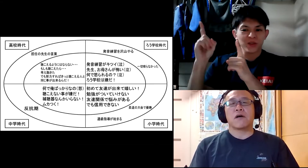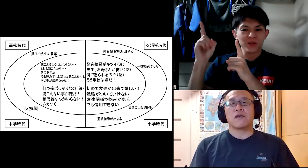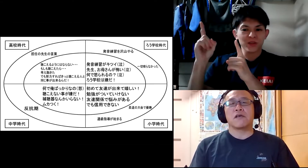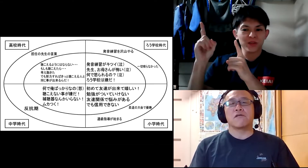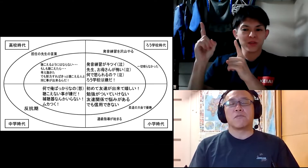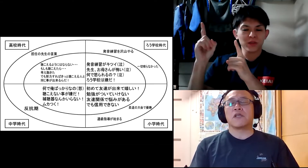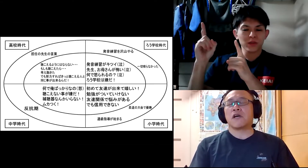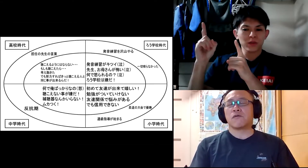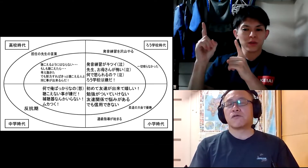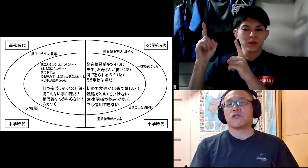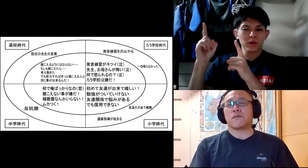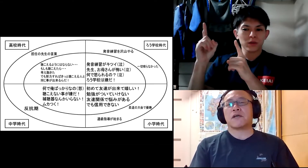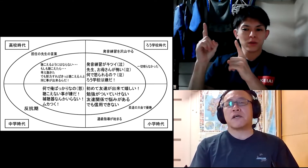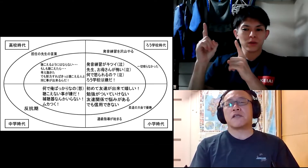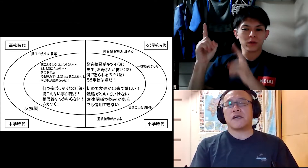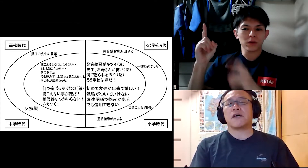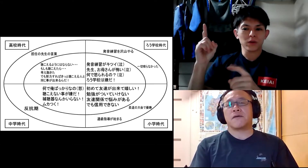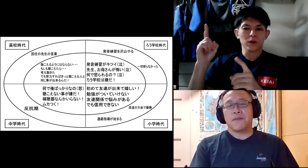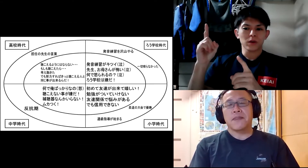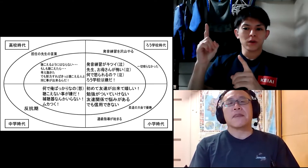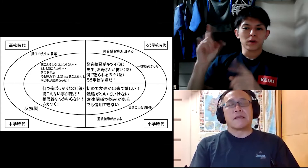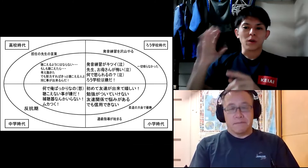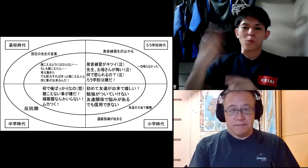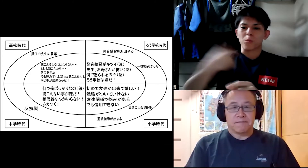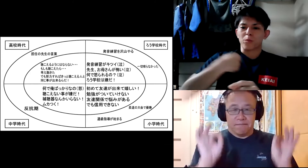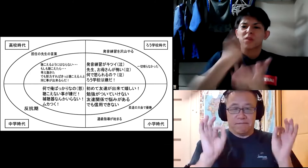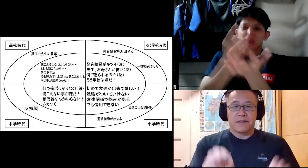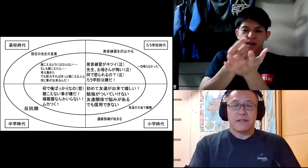僕は周りはみんな聴者ばっかりで、